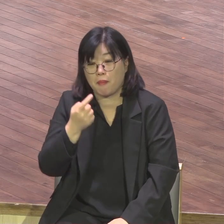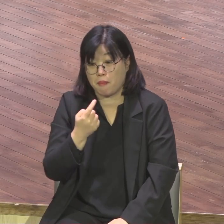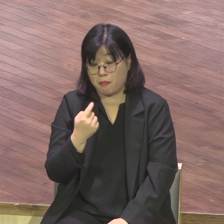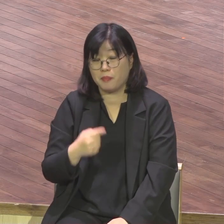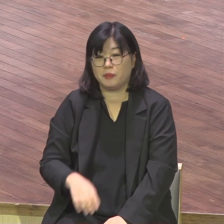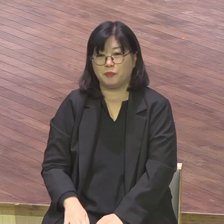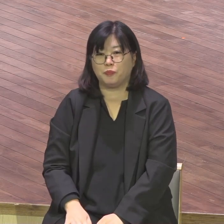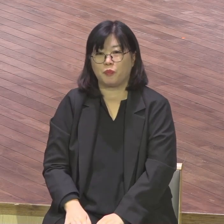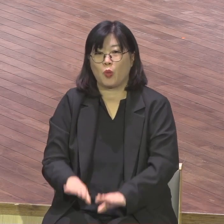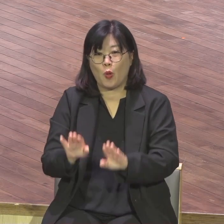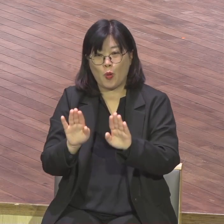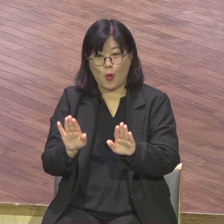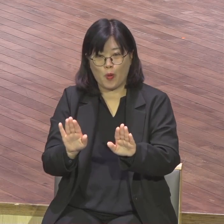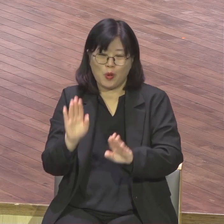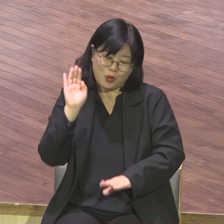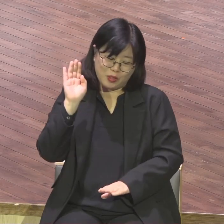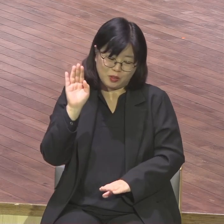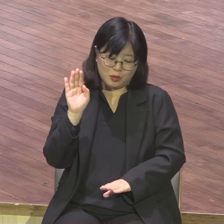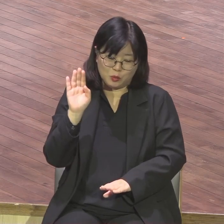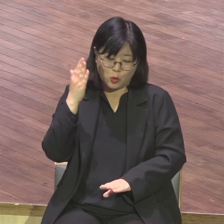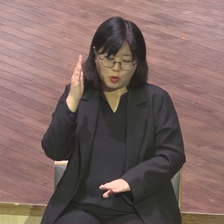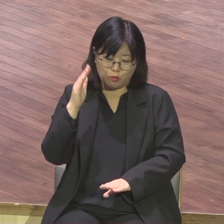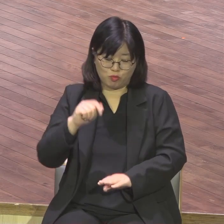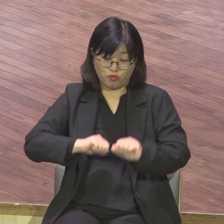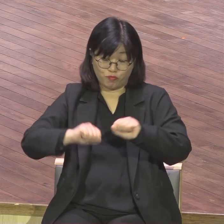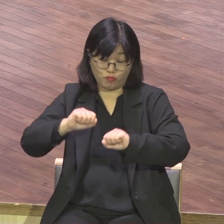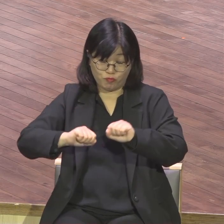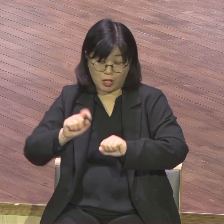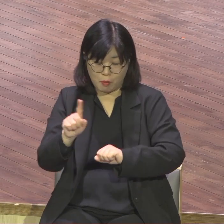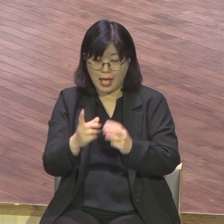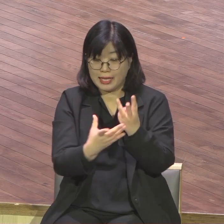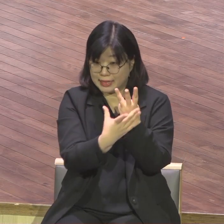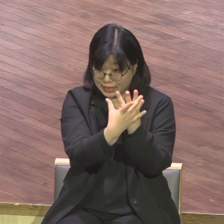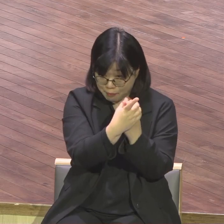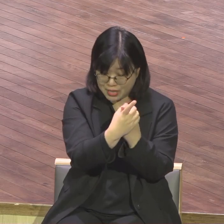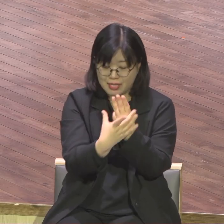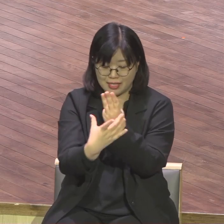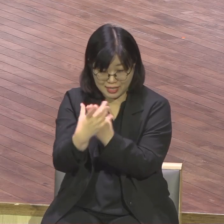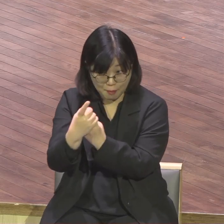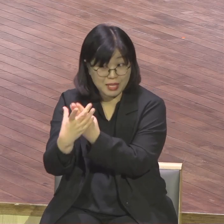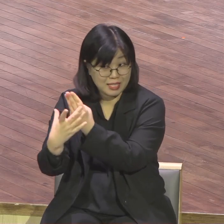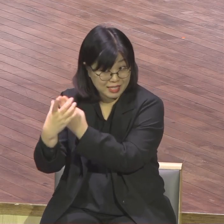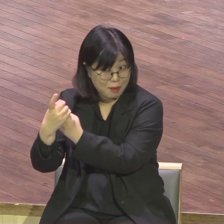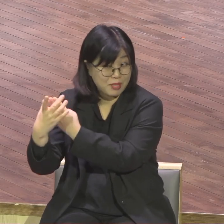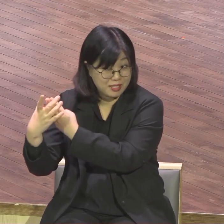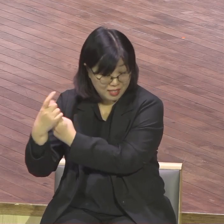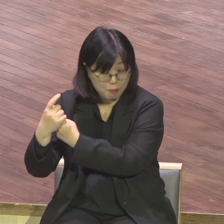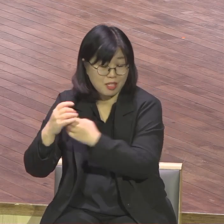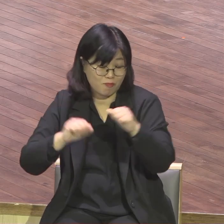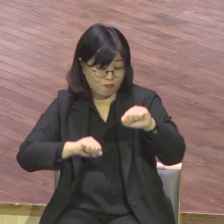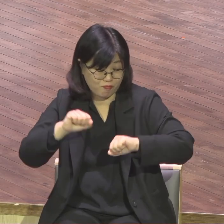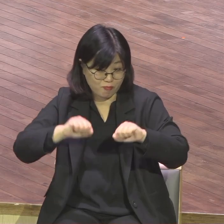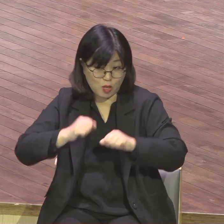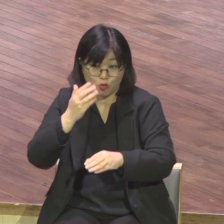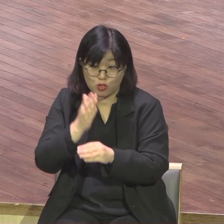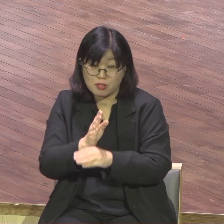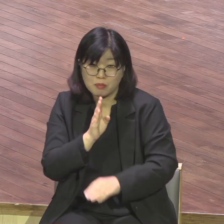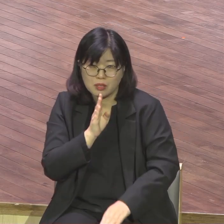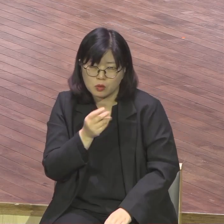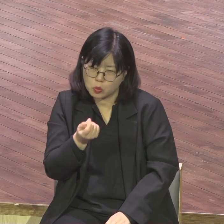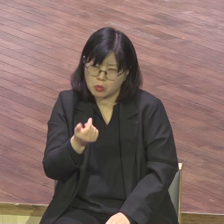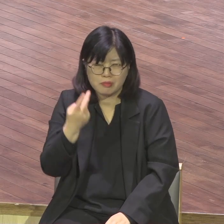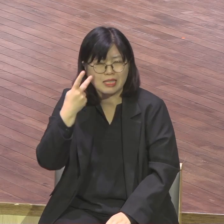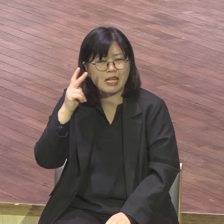분들이 있어요. 원래 취지가 뭐냐? 우리가 3.1조 구성한 것은 1만 성도의